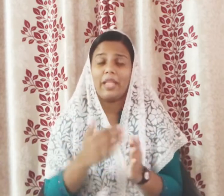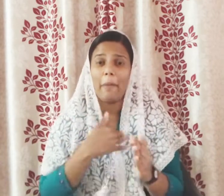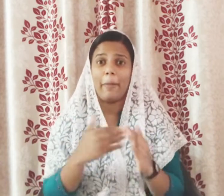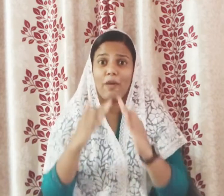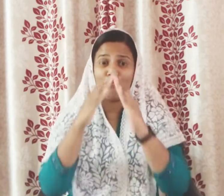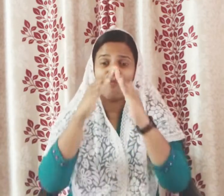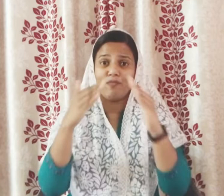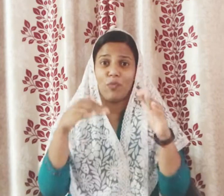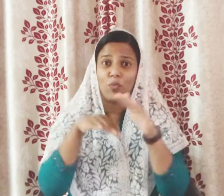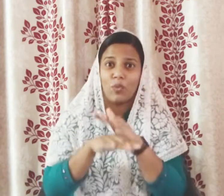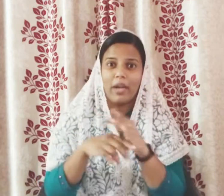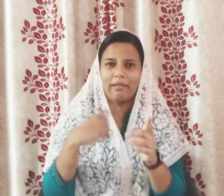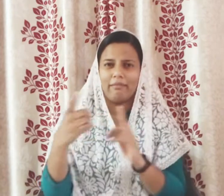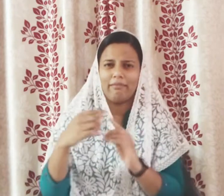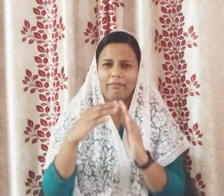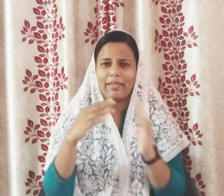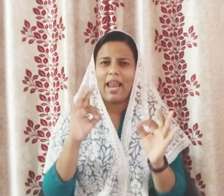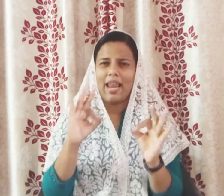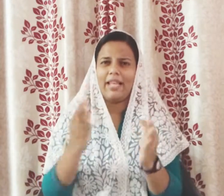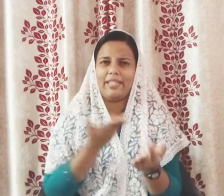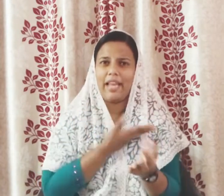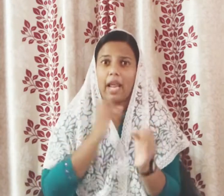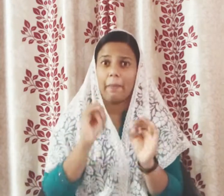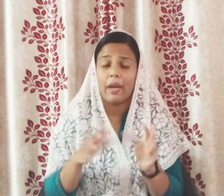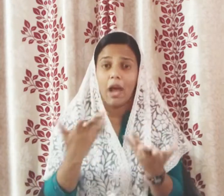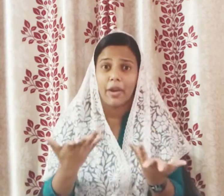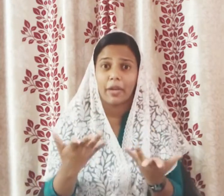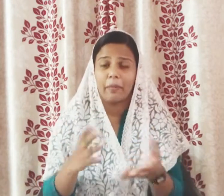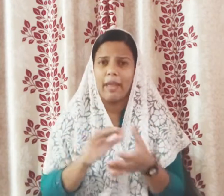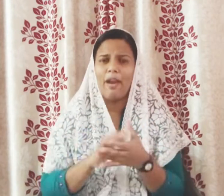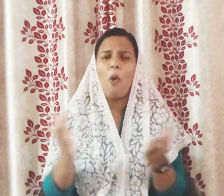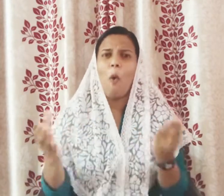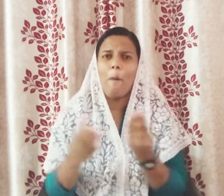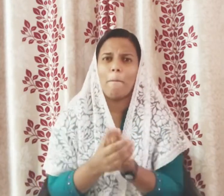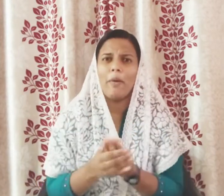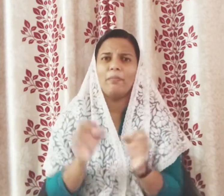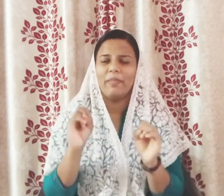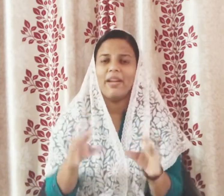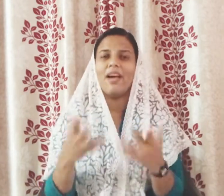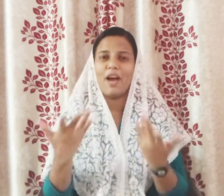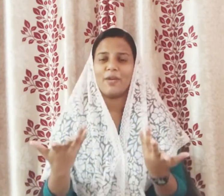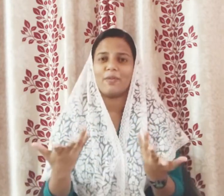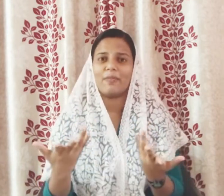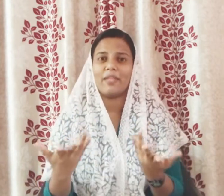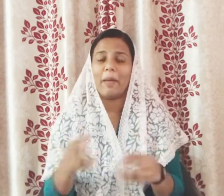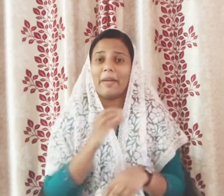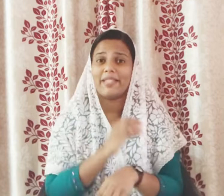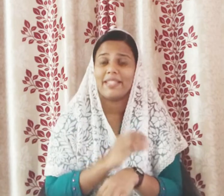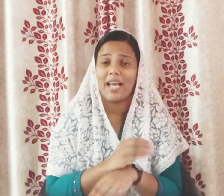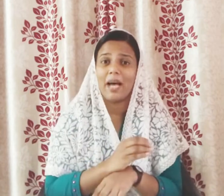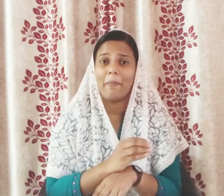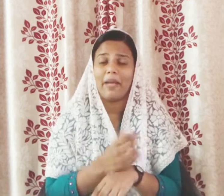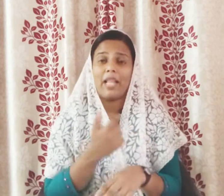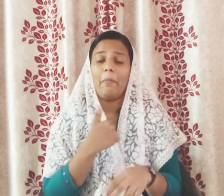നമ്മുടെ വീടിനകത്ത് നമുക്ക് അങ്ങോട്ടും ഇങ്ങോട്ടുമുള്ള സ്വരച്ചേർച്ചയില്ലായ്മയായിരിക്കും, ഐക്യതക്കുറവായിരിക്കും, ഒരുപക്ഷെ ദൈവസഭയോട് നമ്മൾ